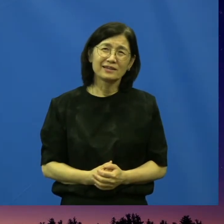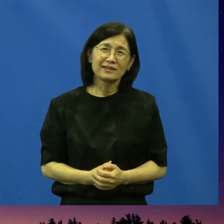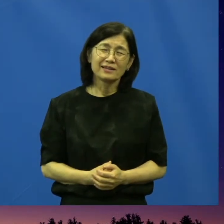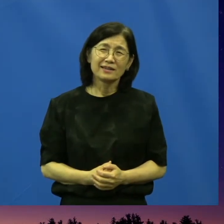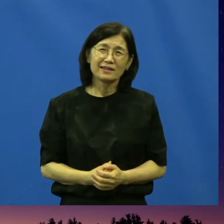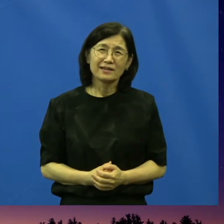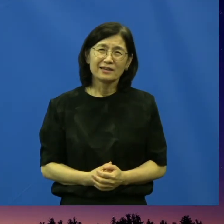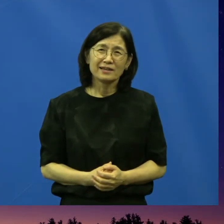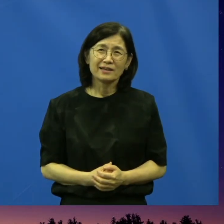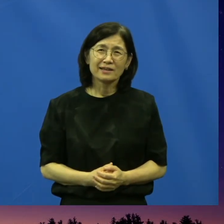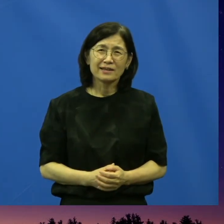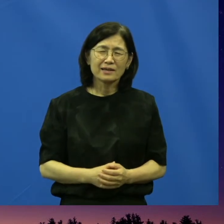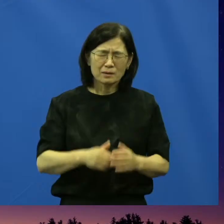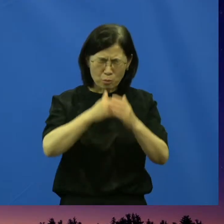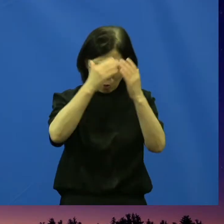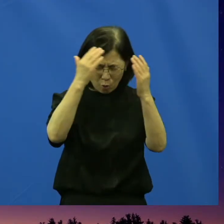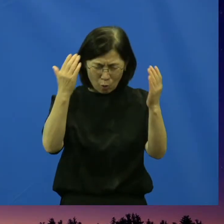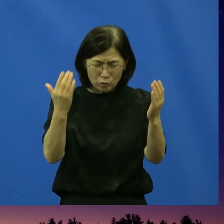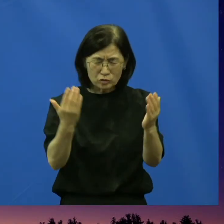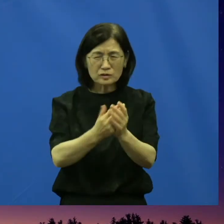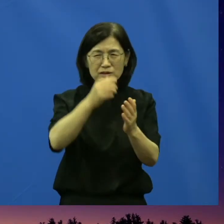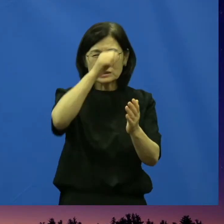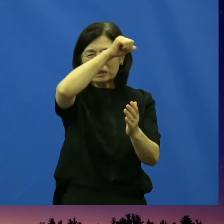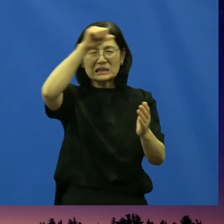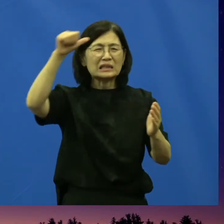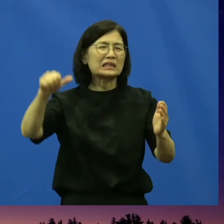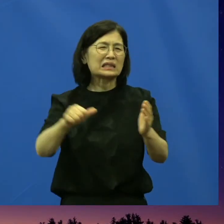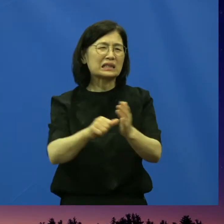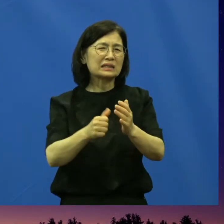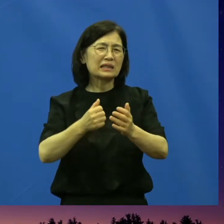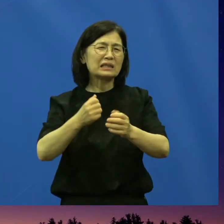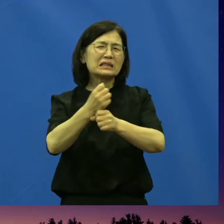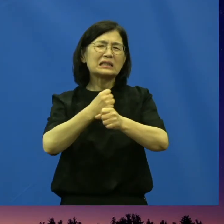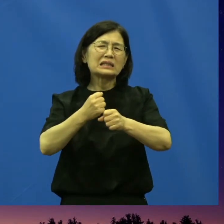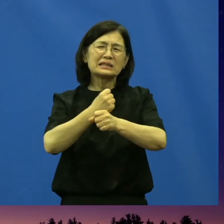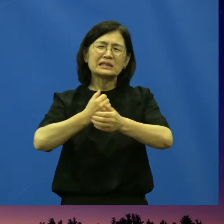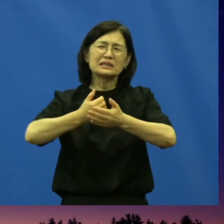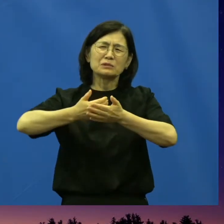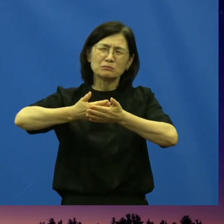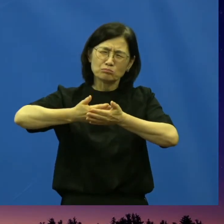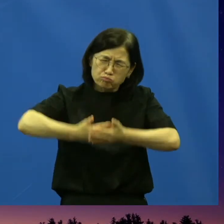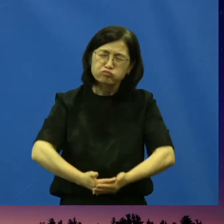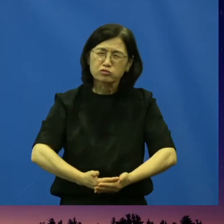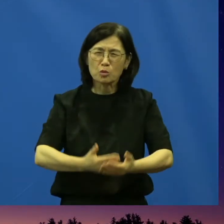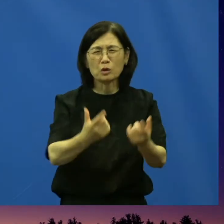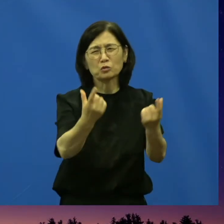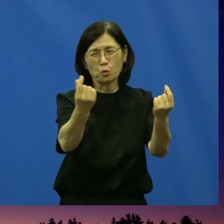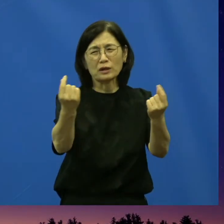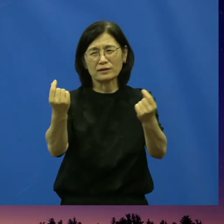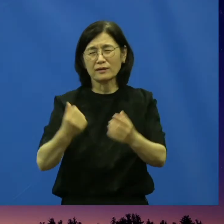여러분, 인생의 짐이요 무거워요. 무거워. 가볍지 않아요.